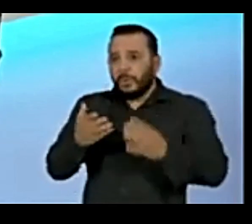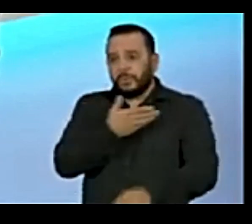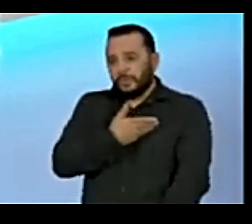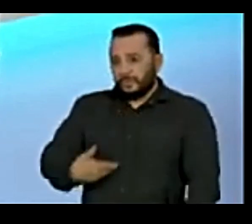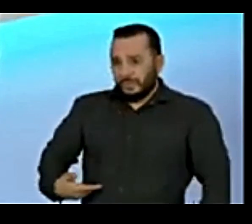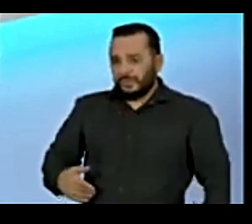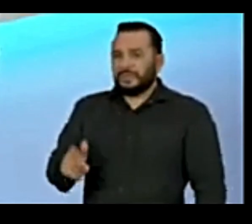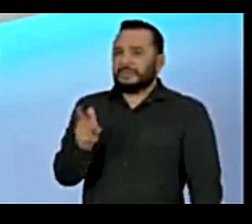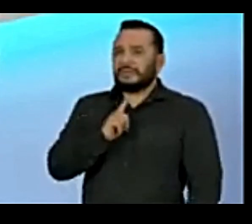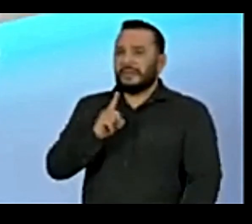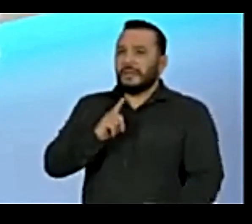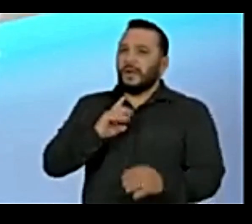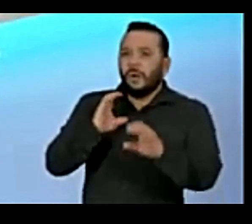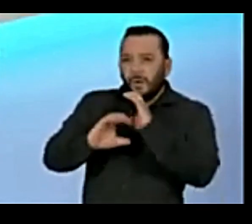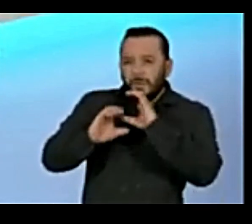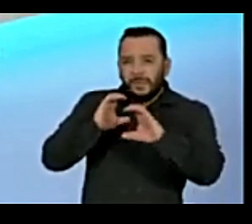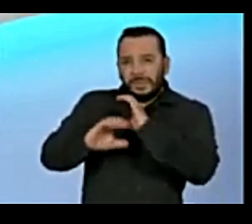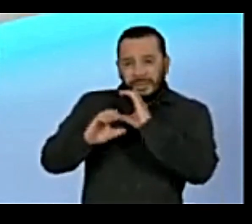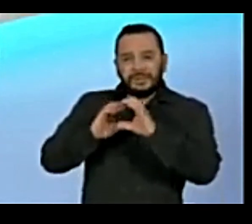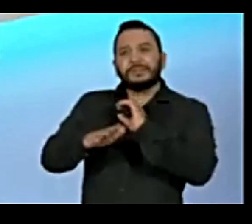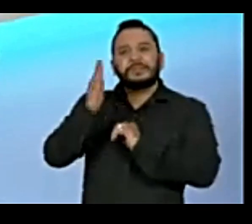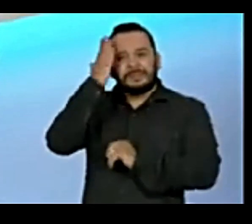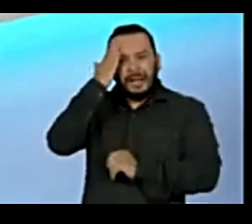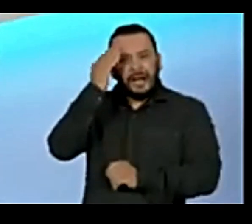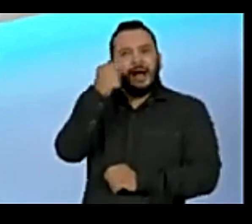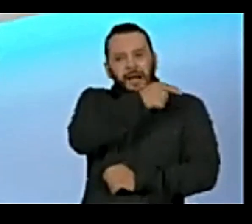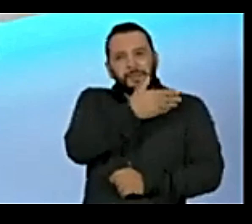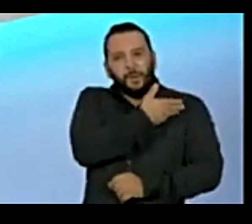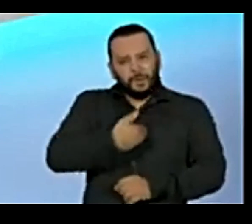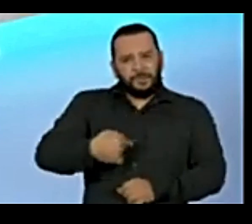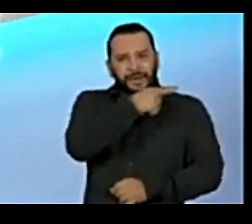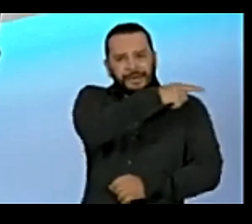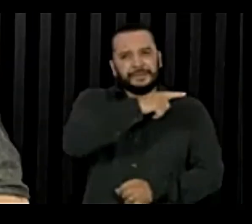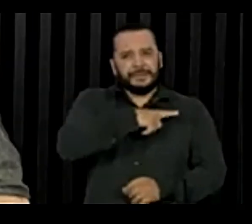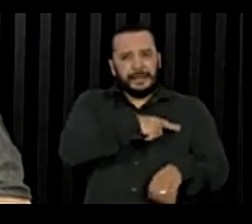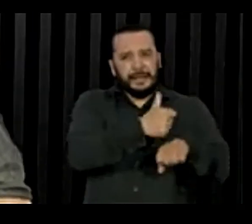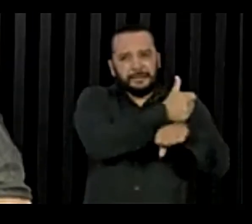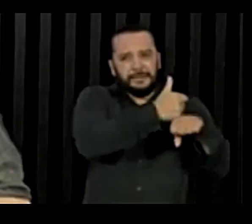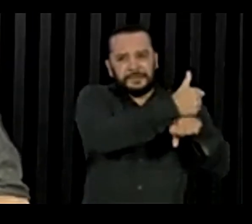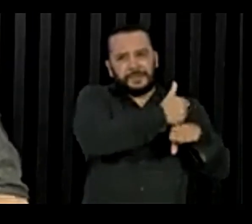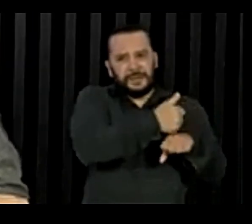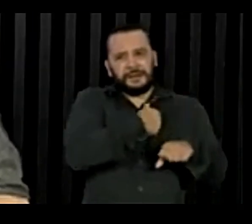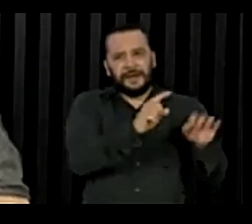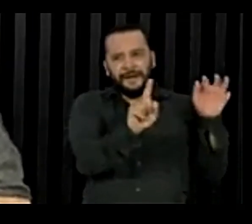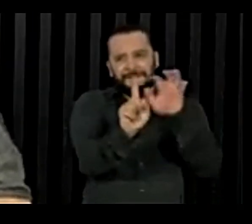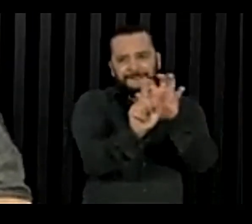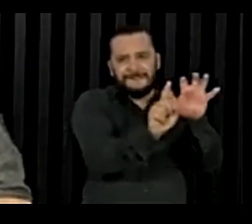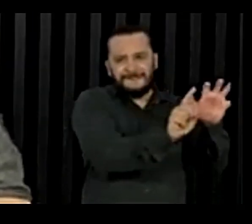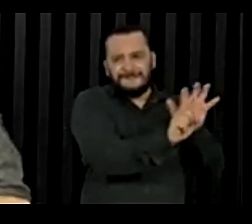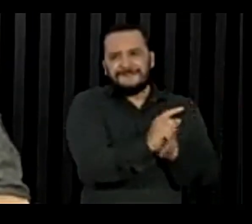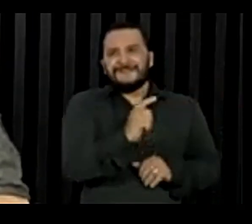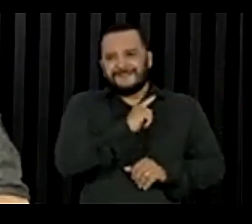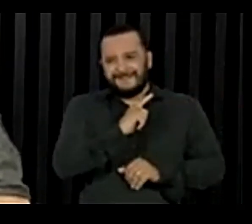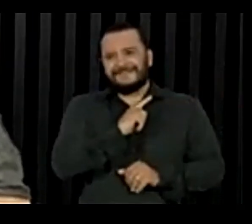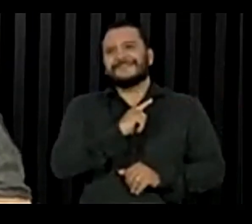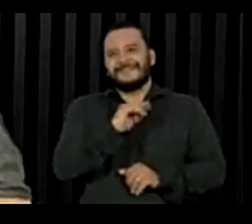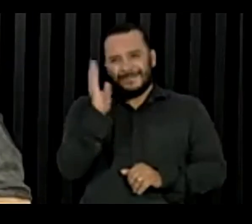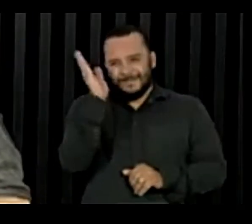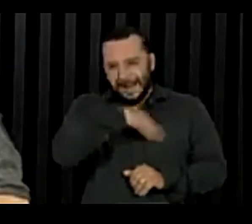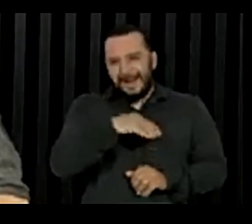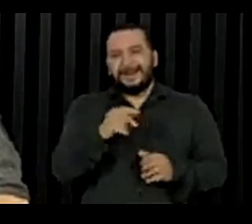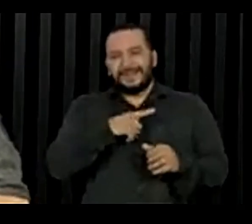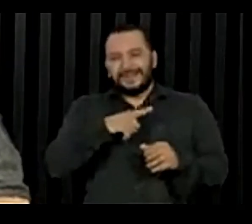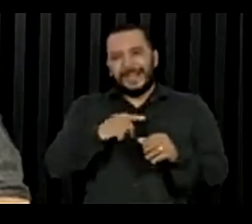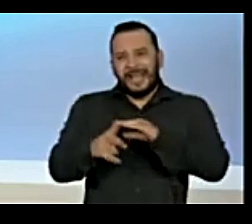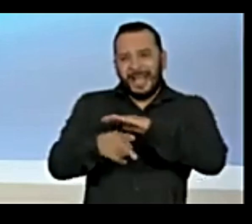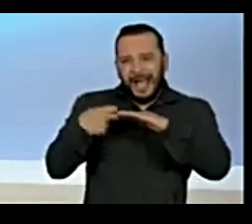uma comunicação que é sabido também, que usa de métodos nada republicanos, MAVs,